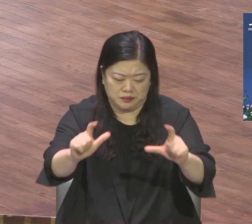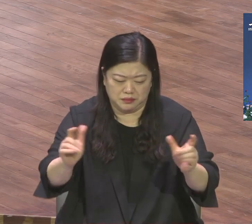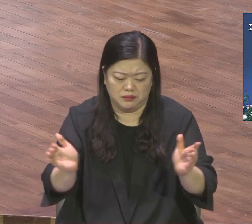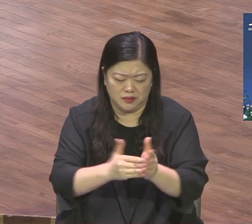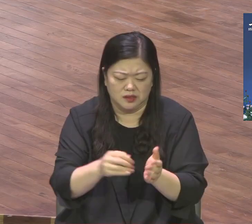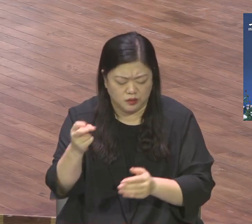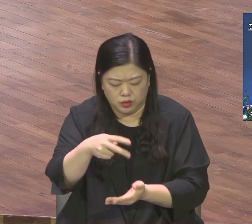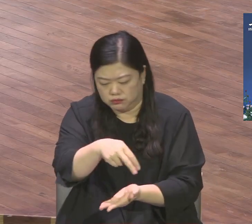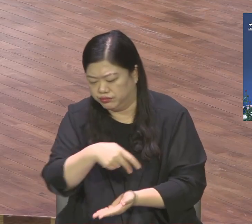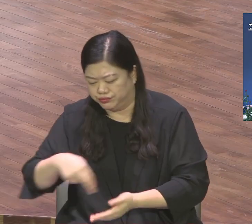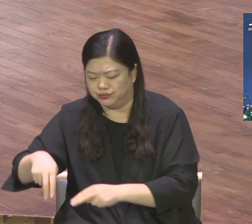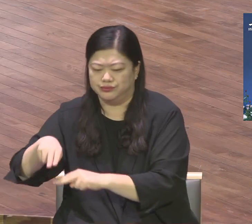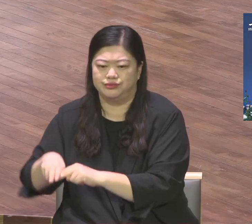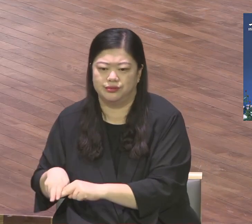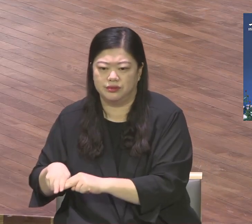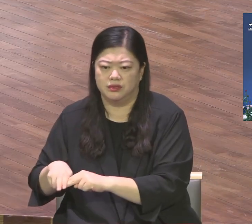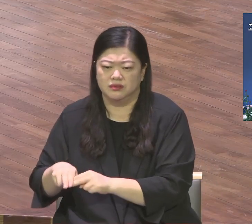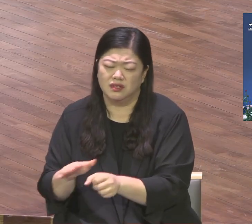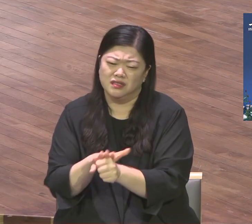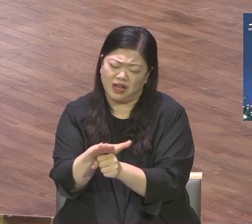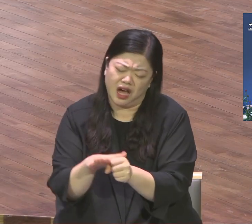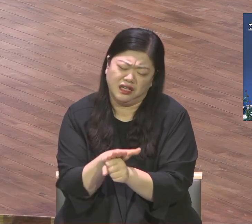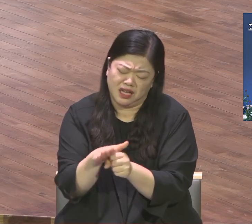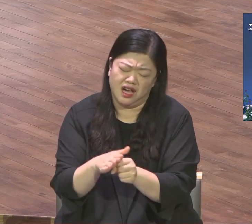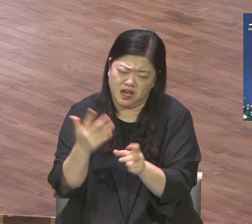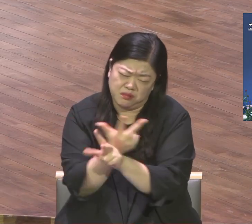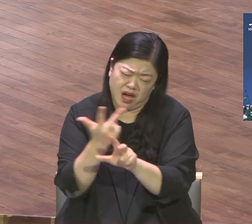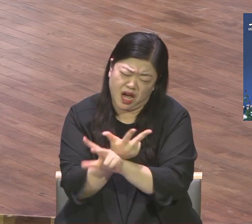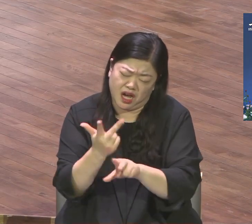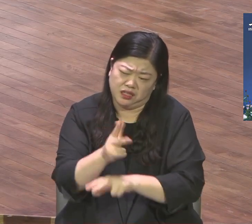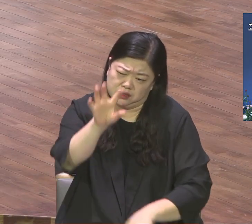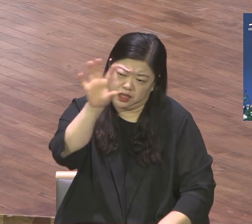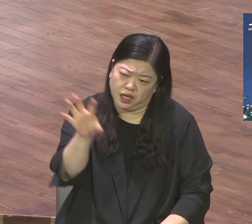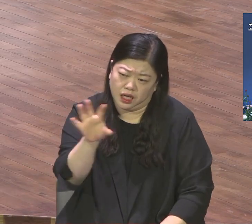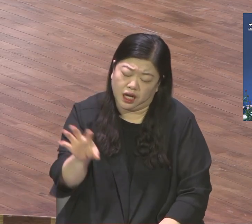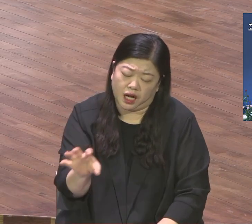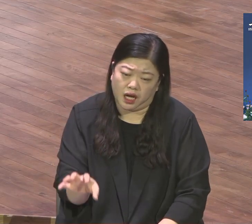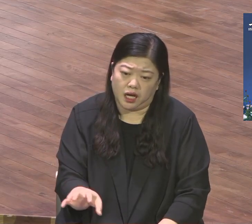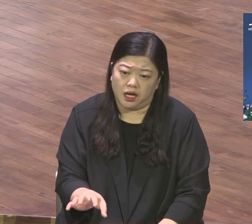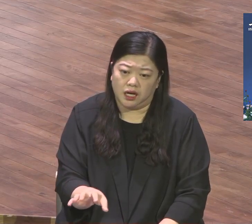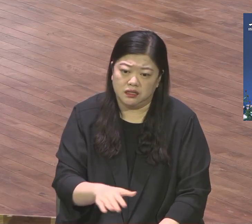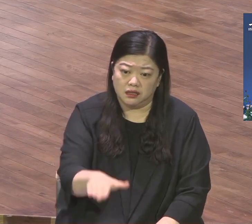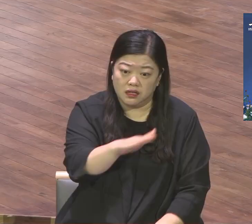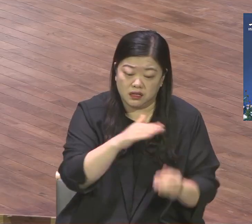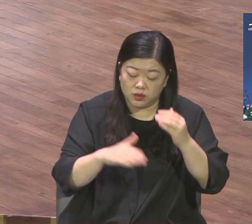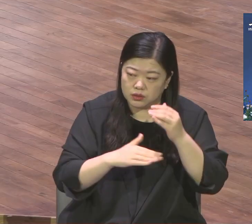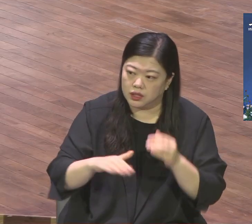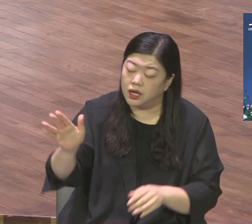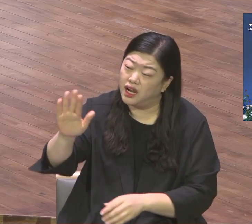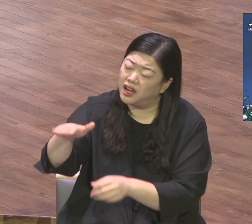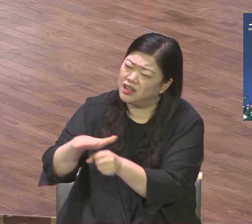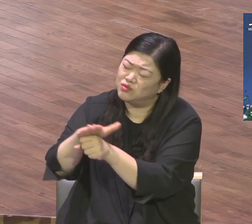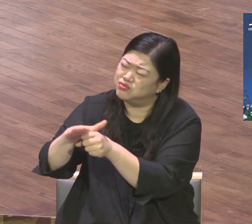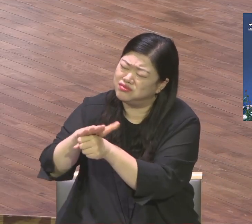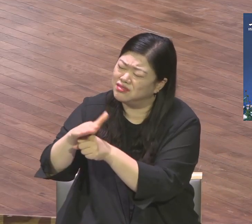성도들이 말해 식상을 해가지고 왜 똑같은 말만 계속합니까?